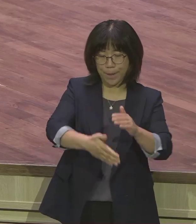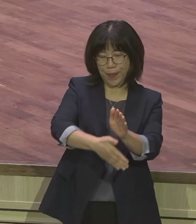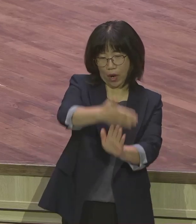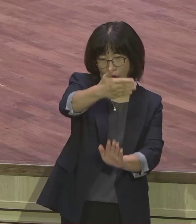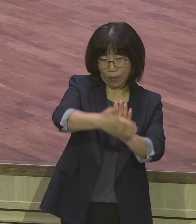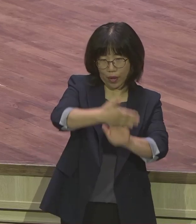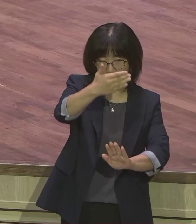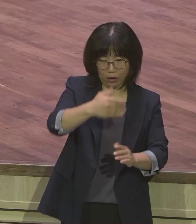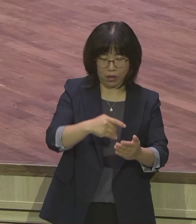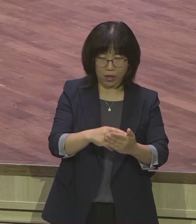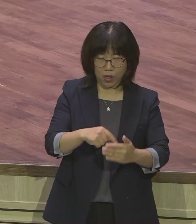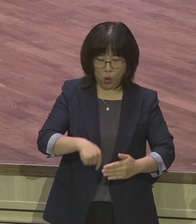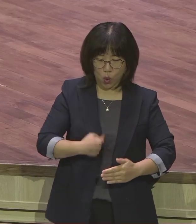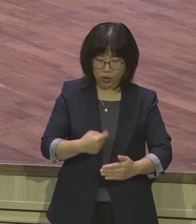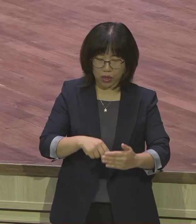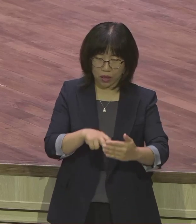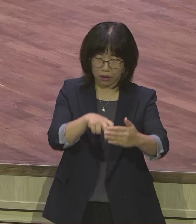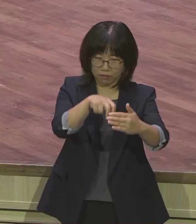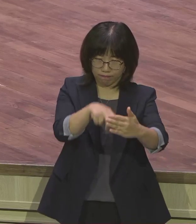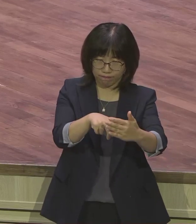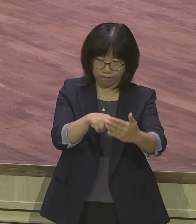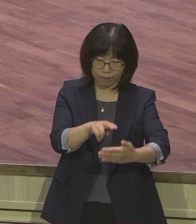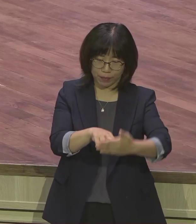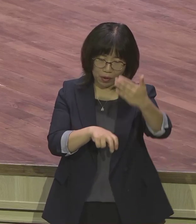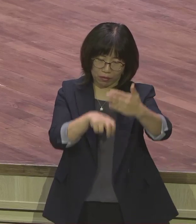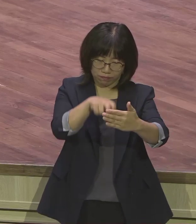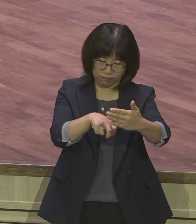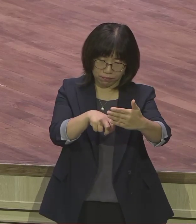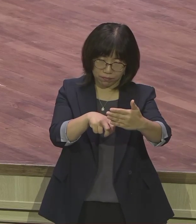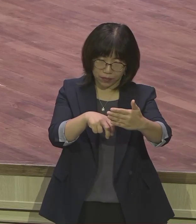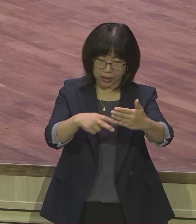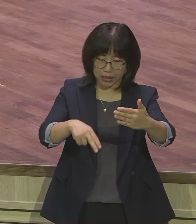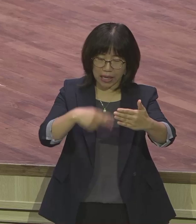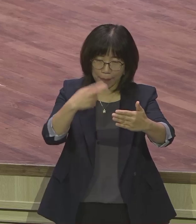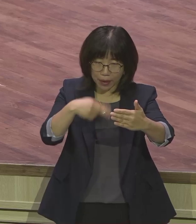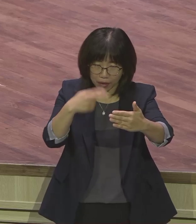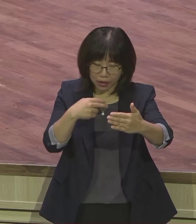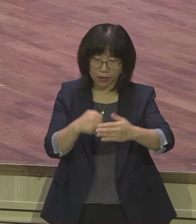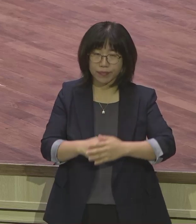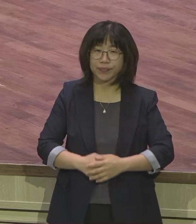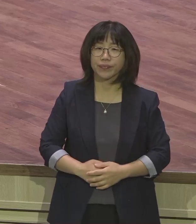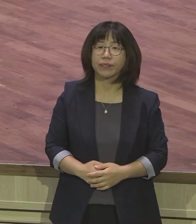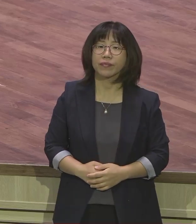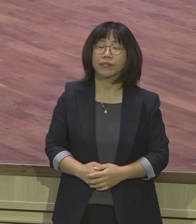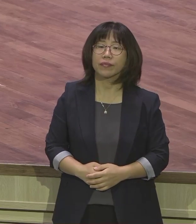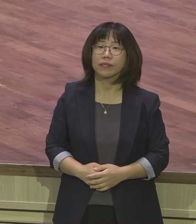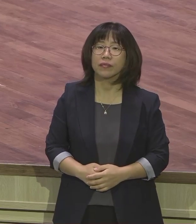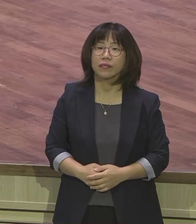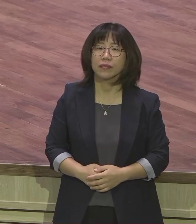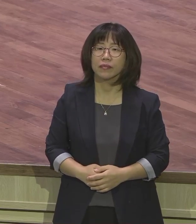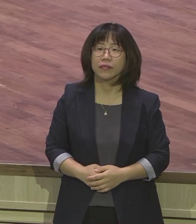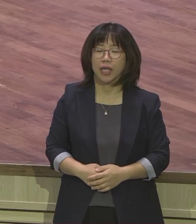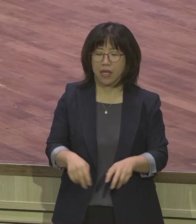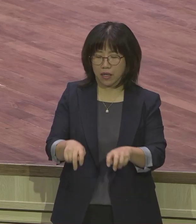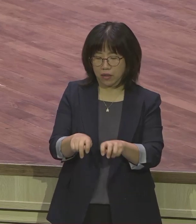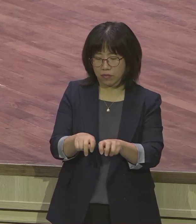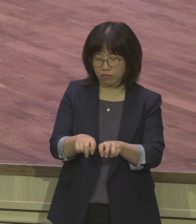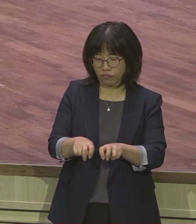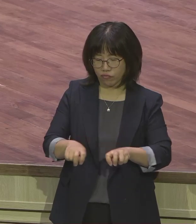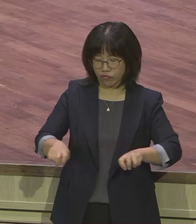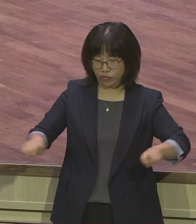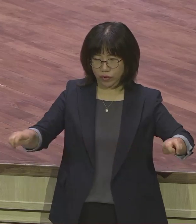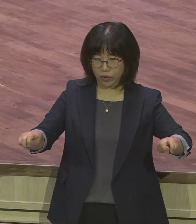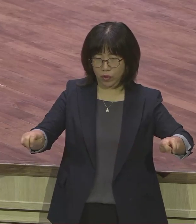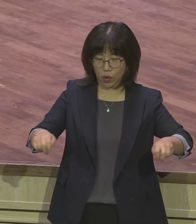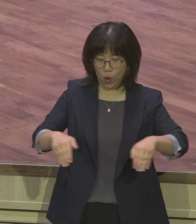라면입니다. 주로 일반적으로 큰 라면이에요. 라면 우동 라면인데 전부 다 혼자 먹을